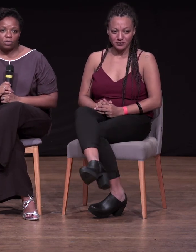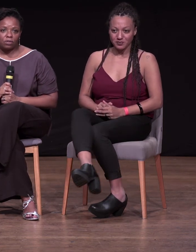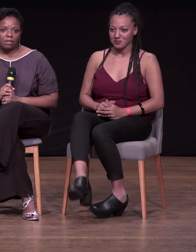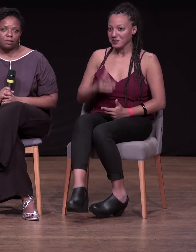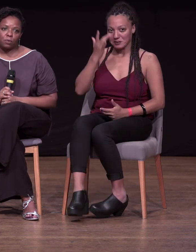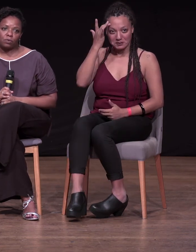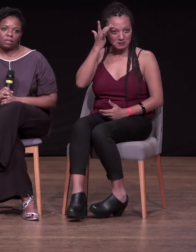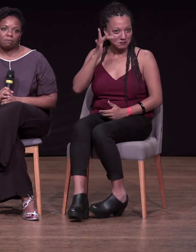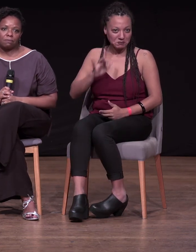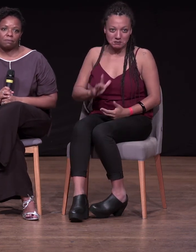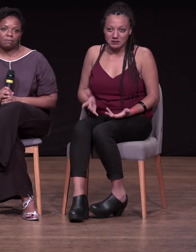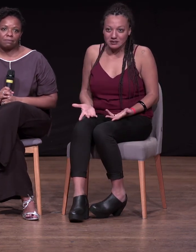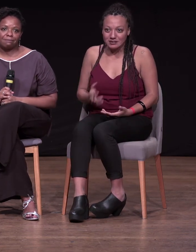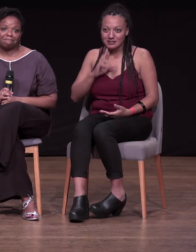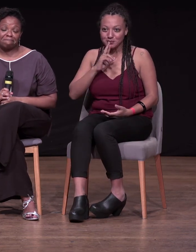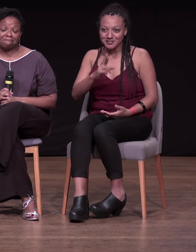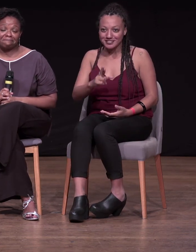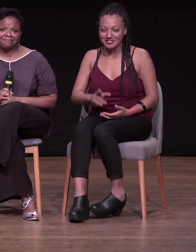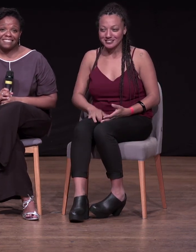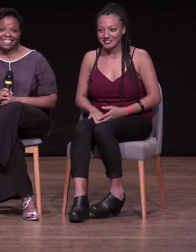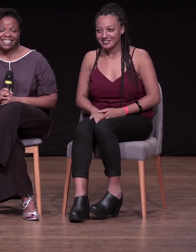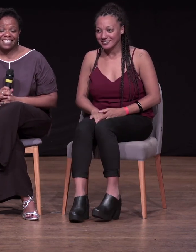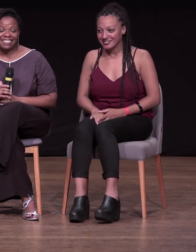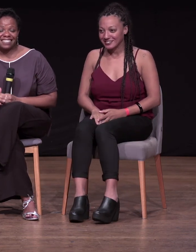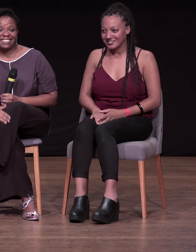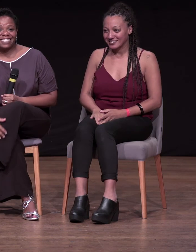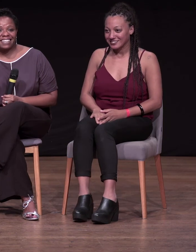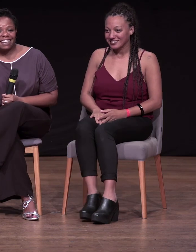Eu não sei se você responder.